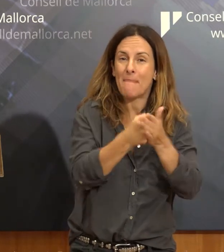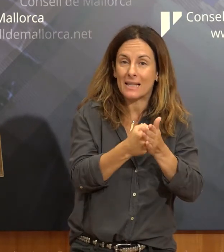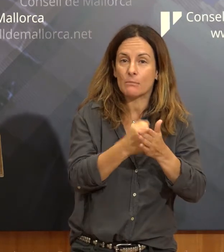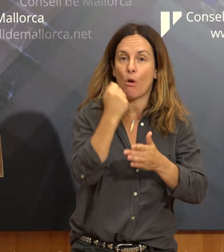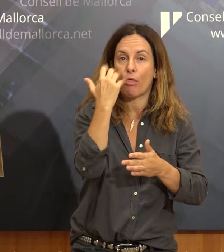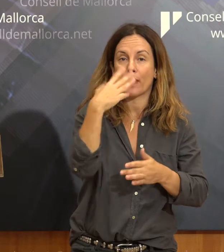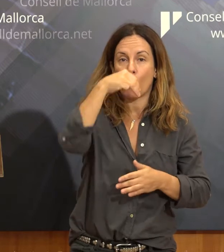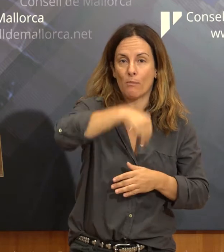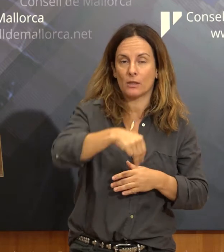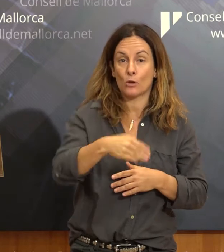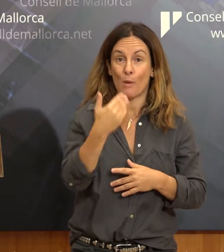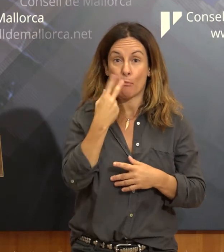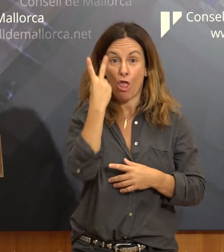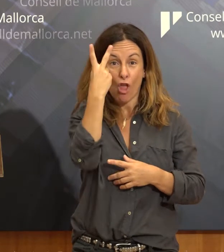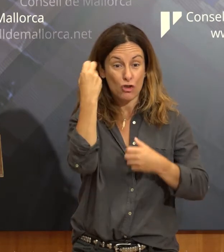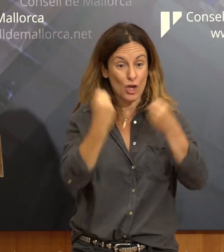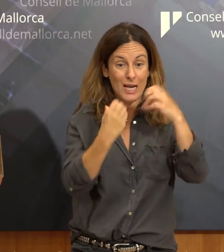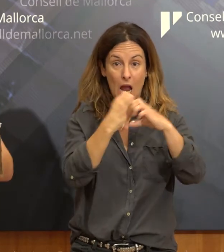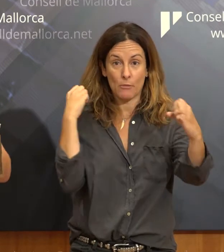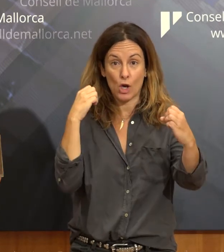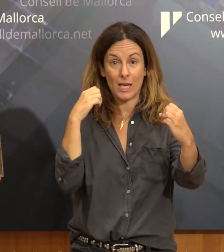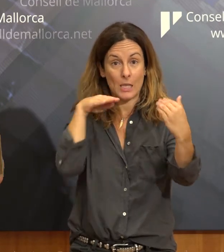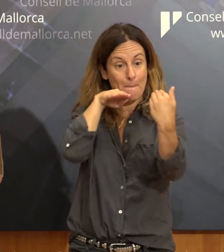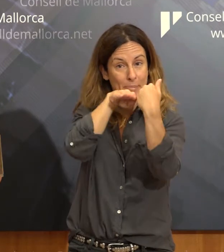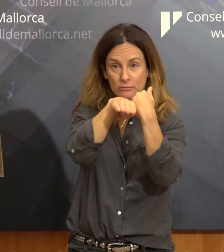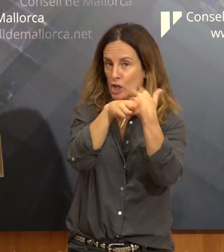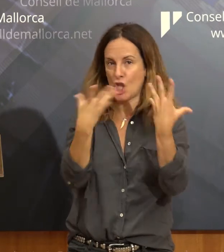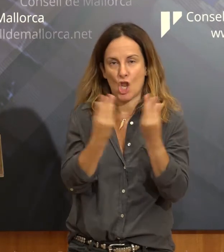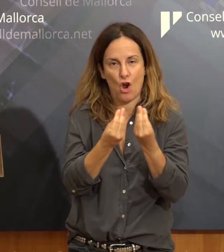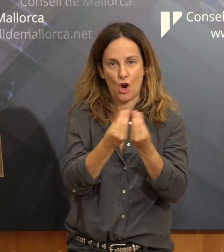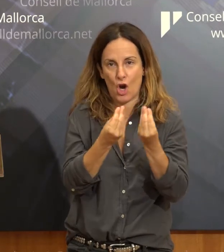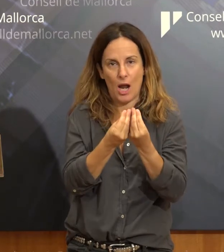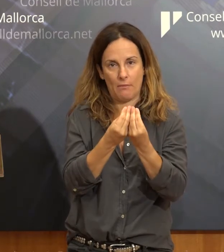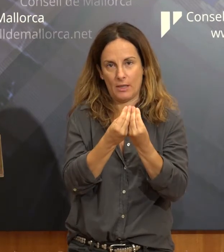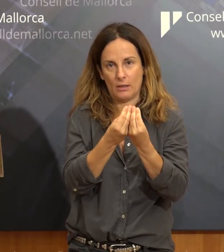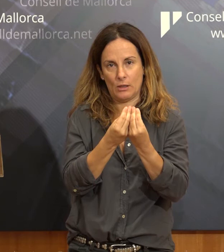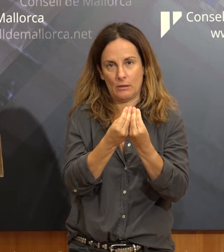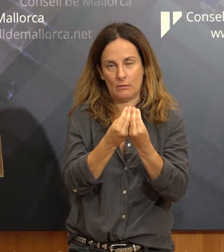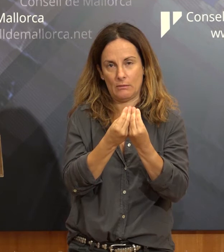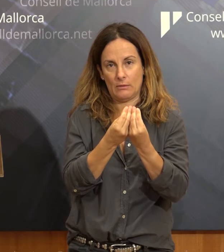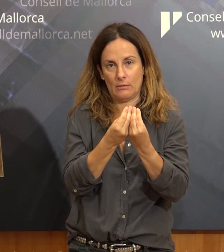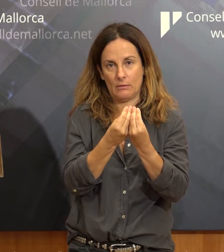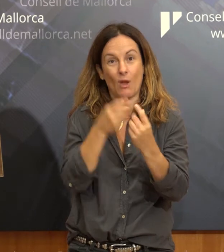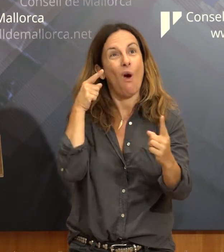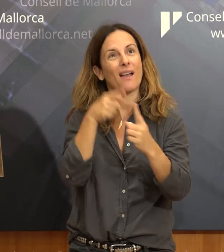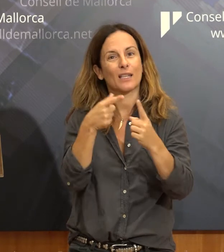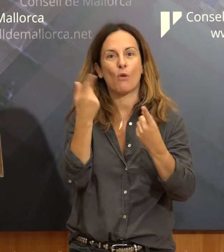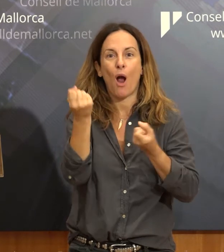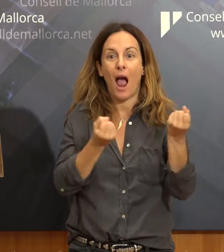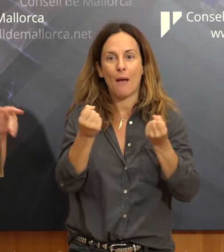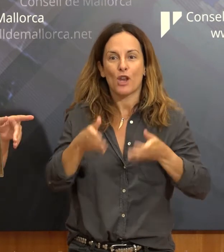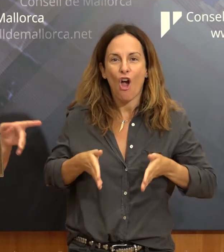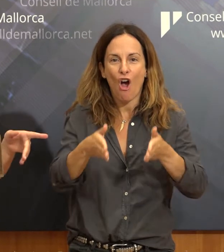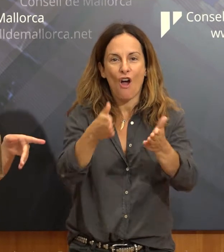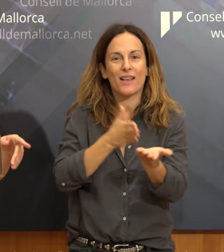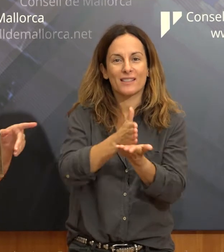Dos camions no passen junts per 5 metres d'amplada. Per tant, un dels dos s'haurà d'aturar. No és objectiu que passin camions pel camí de servei, també.